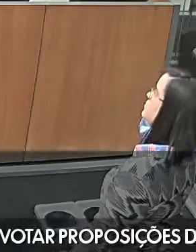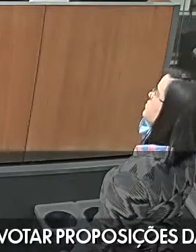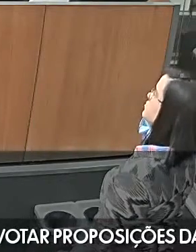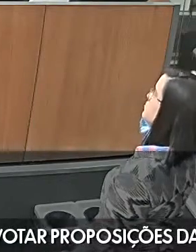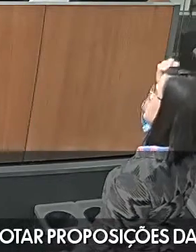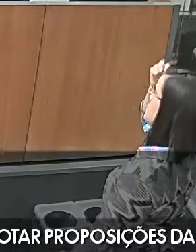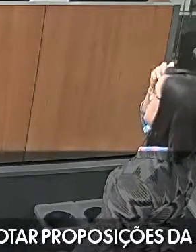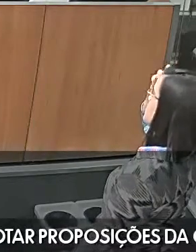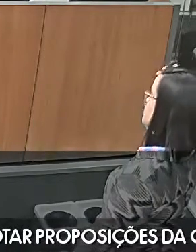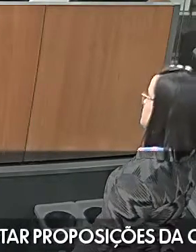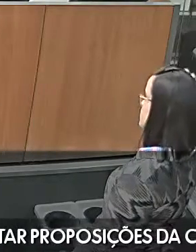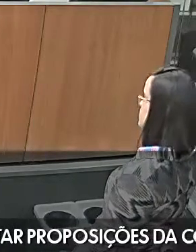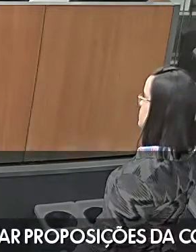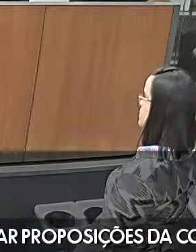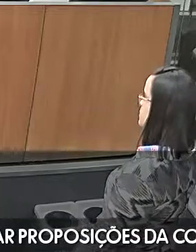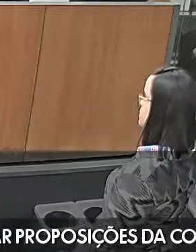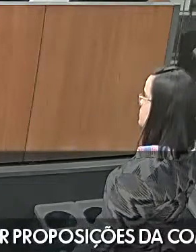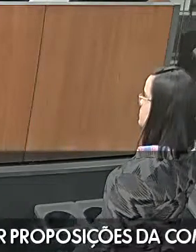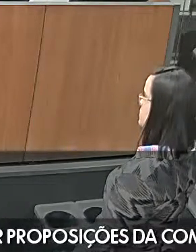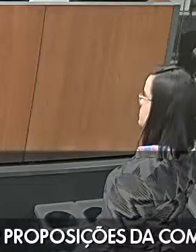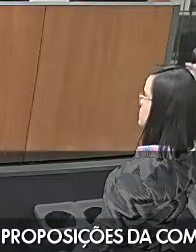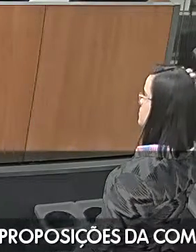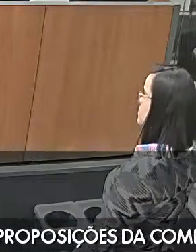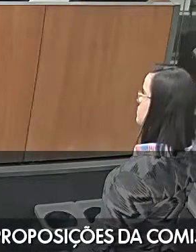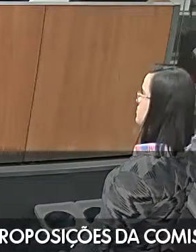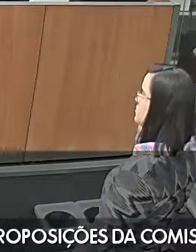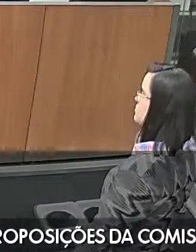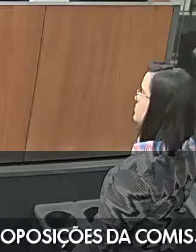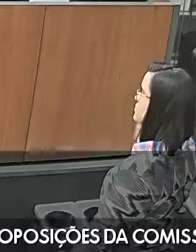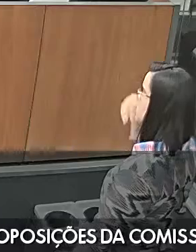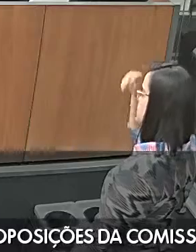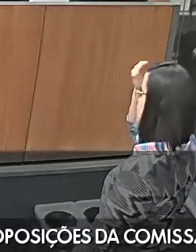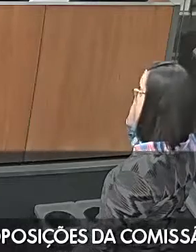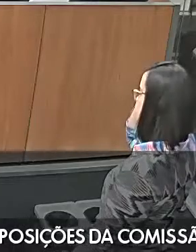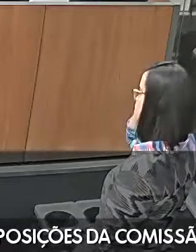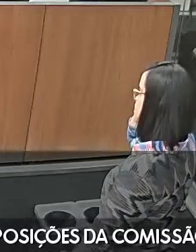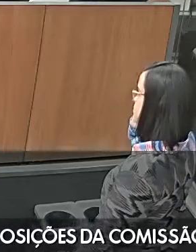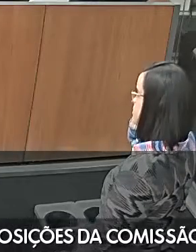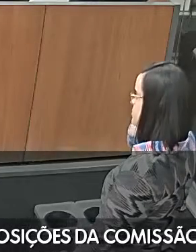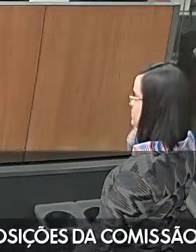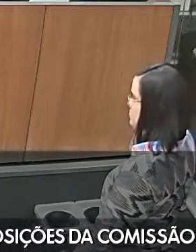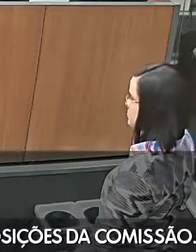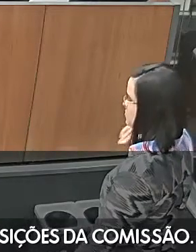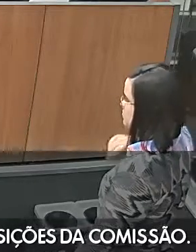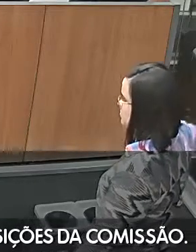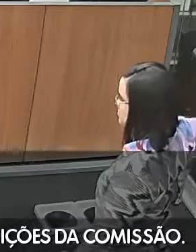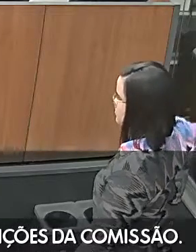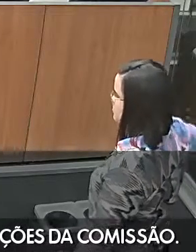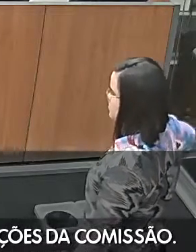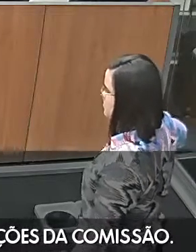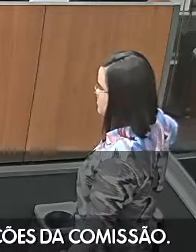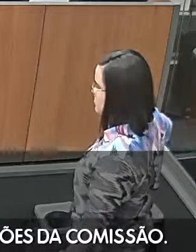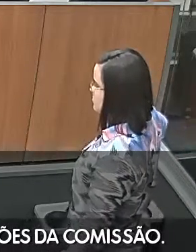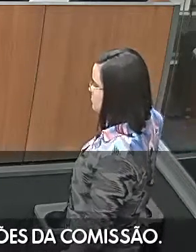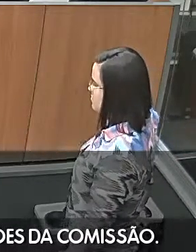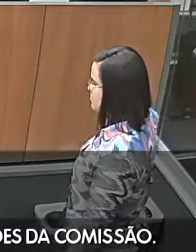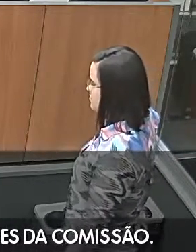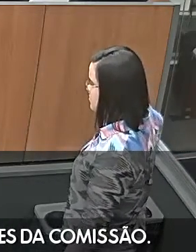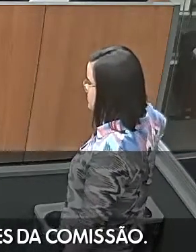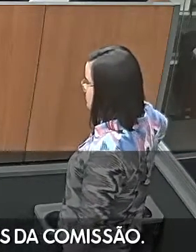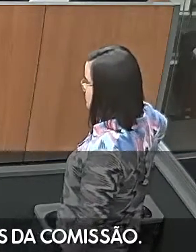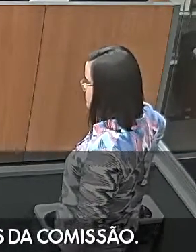serem enfatizados na prestação de informação sobre a gestão relativa ao primeiro quadrimestre de 2019 do secretário de Estado de Governo em atendimento ao